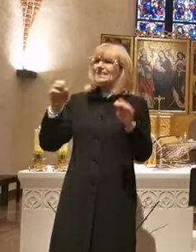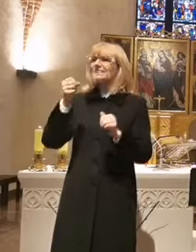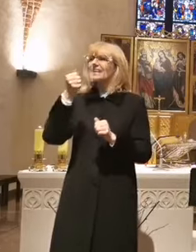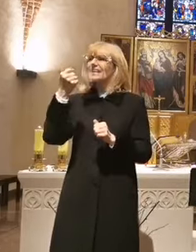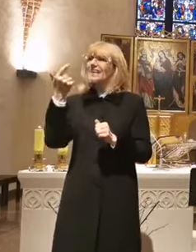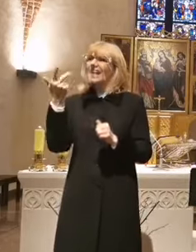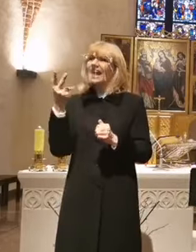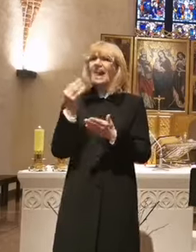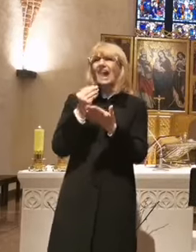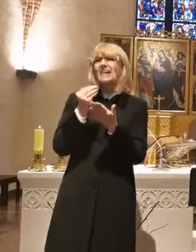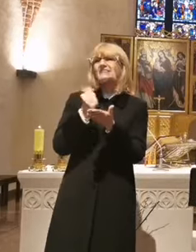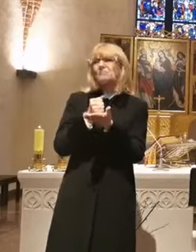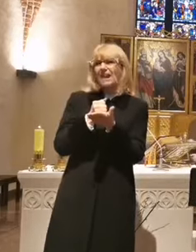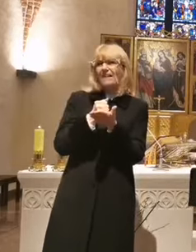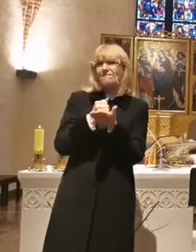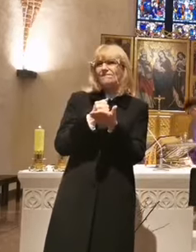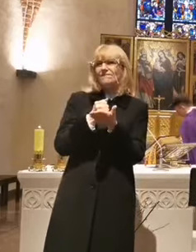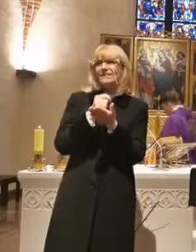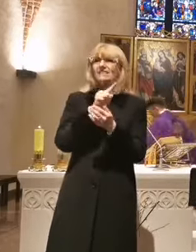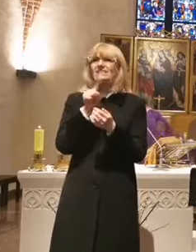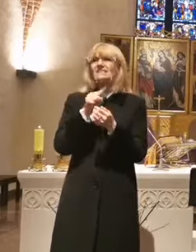światło. Momento.